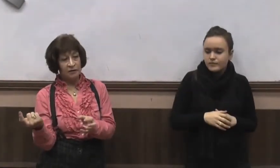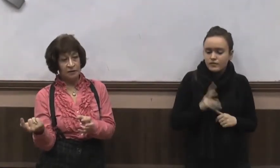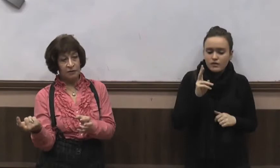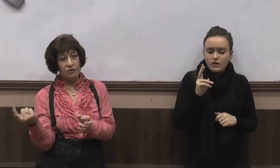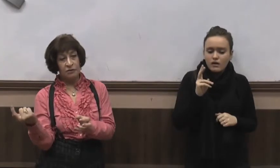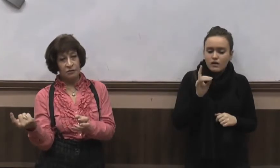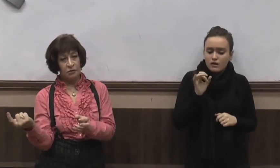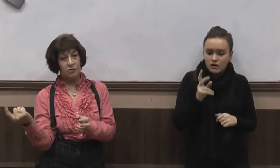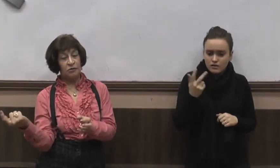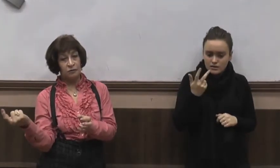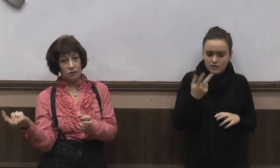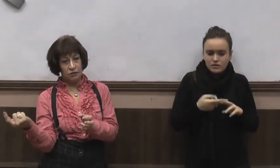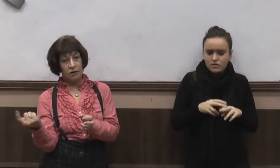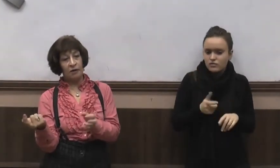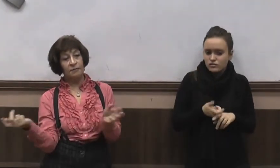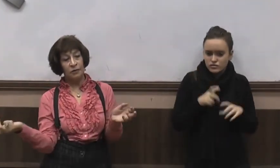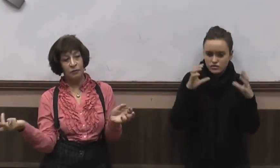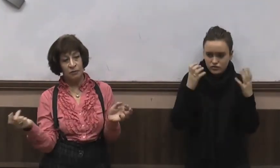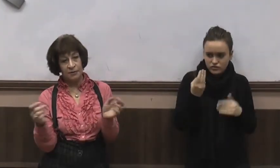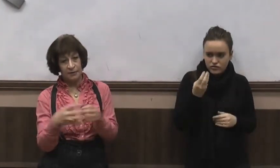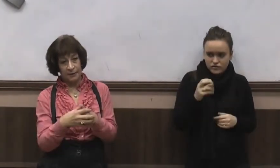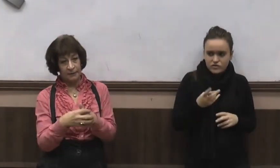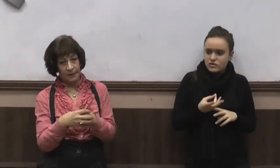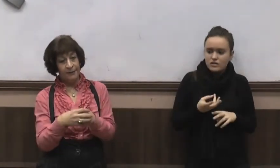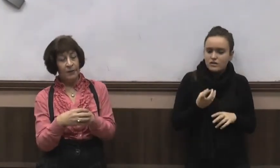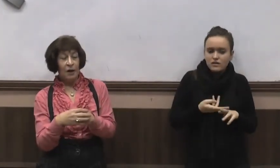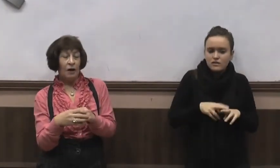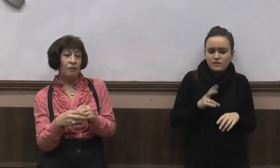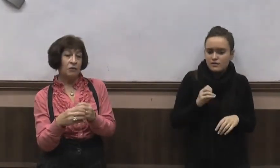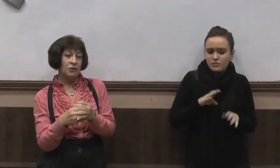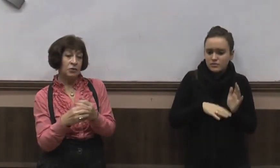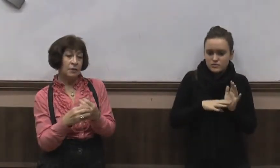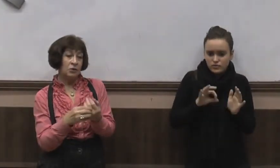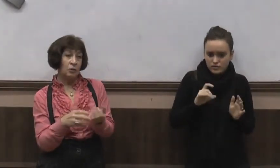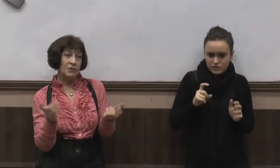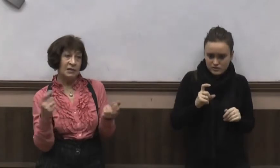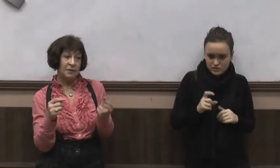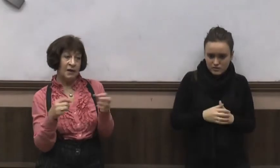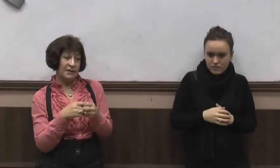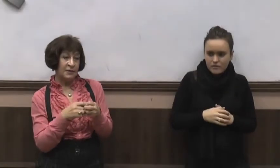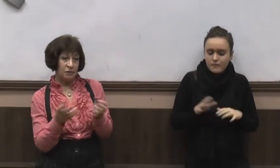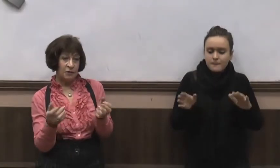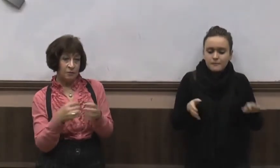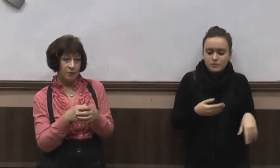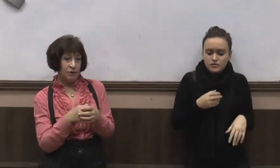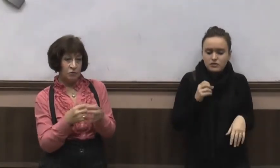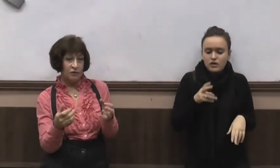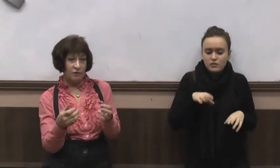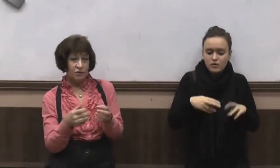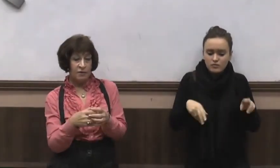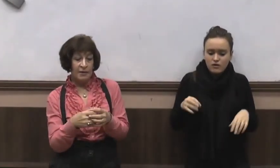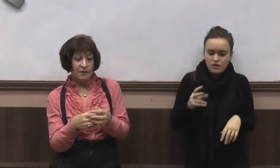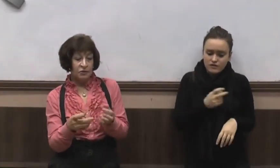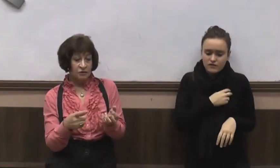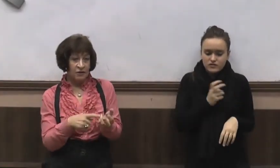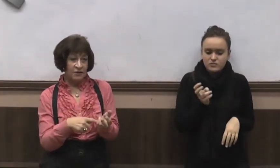это достаточно серьезная вещь, да, не оверзе как бы, да. Вот, значит, прошло после операции, ну, я к нему прихожу, я